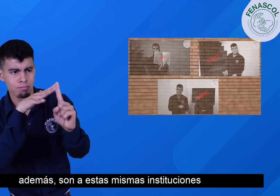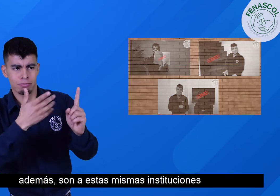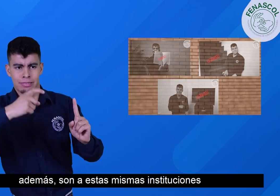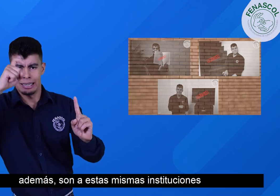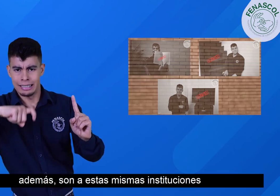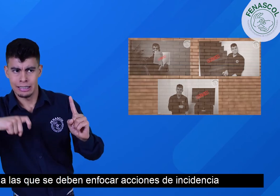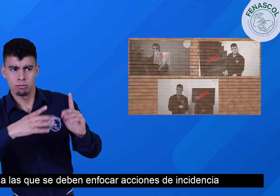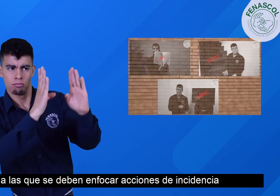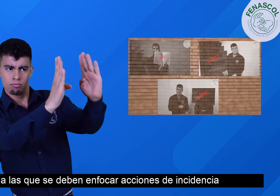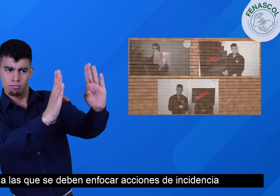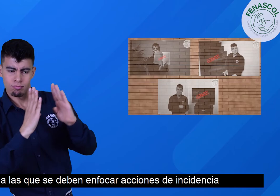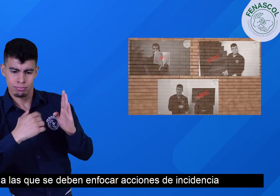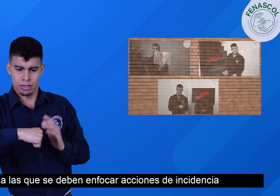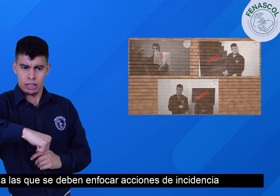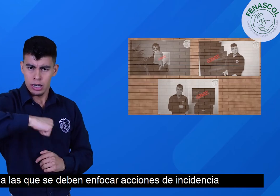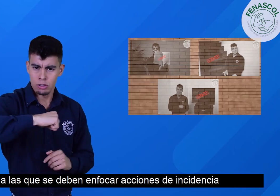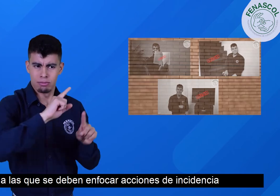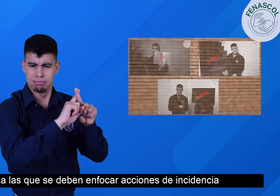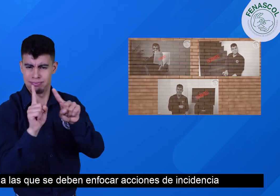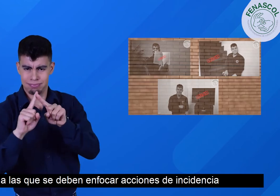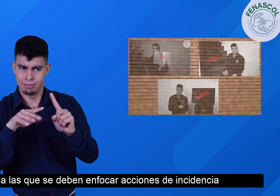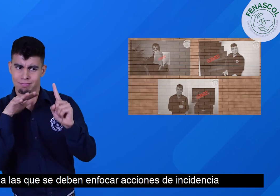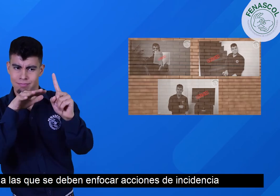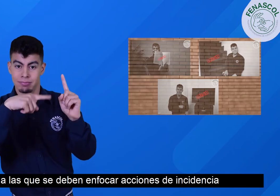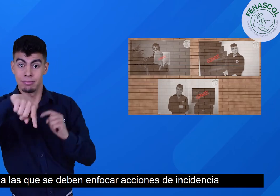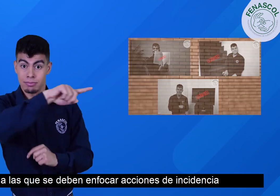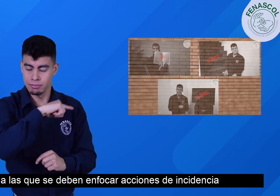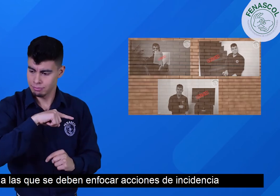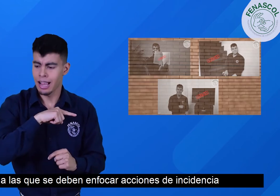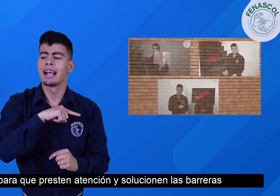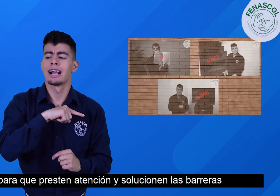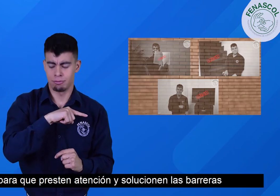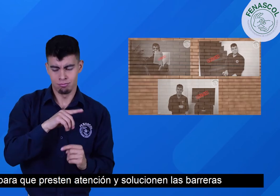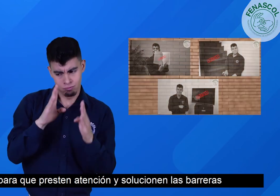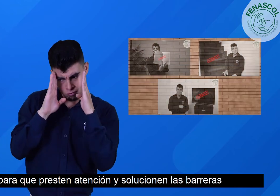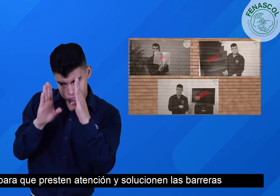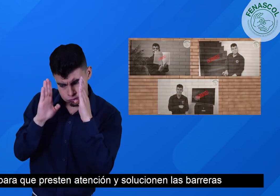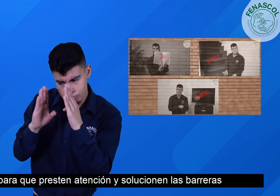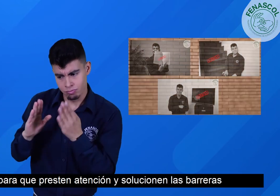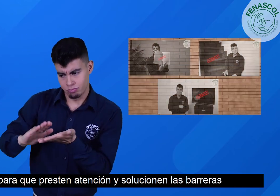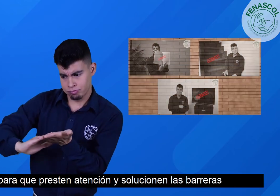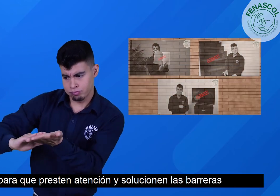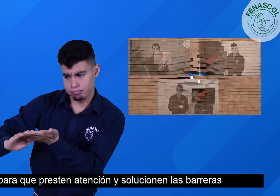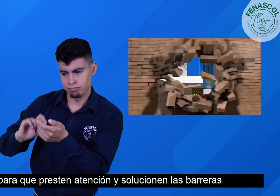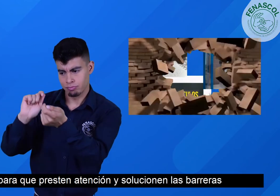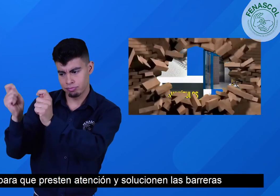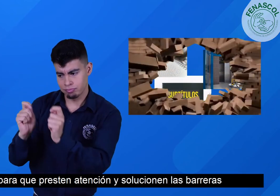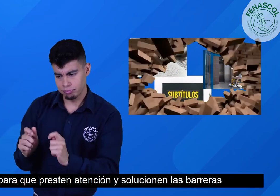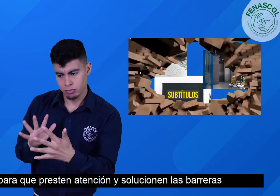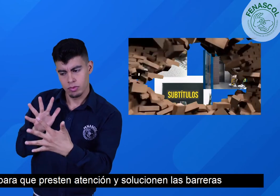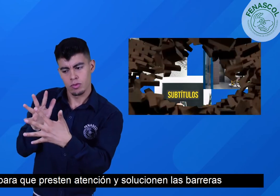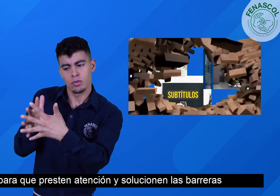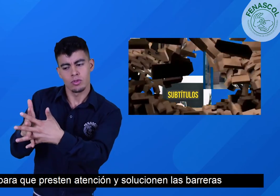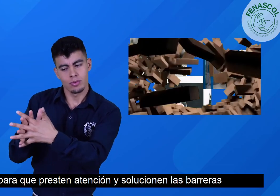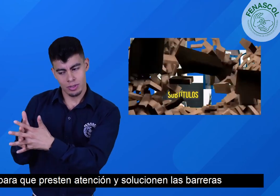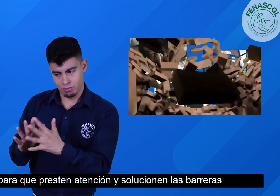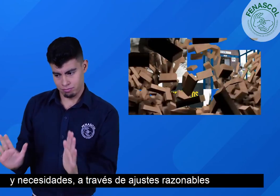instituciones a las que se deben enfocar acciones de incidencia para que presten atención y solucionen las barreras y